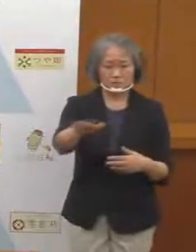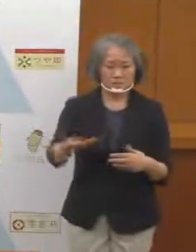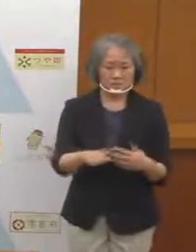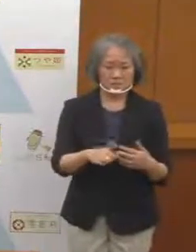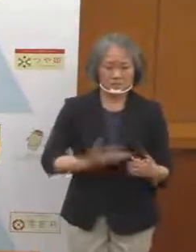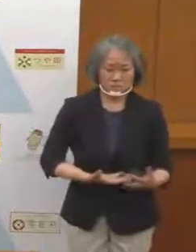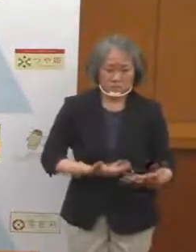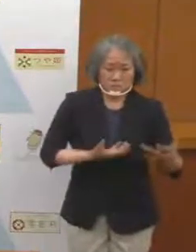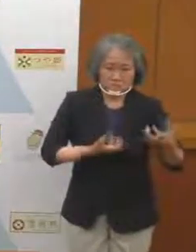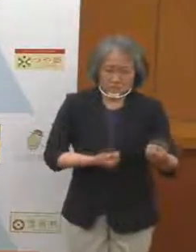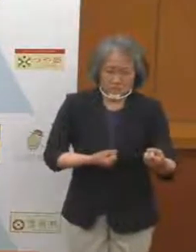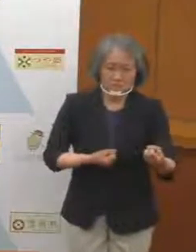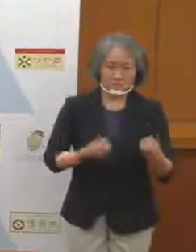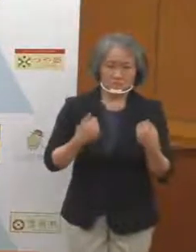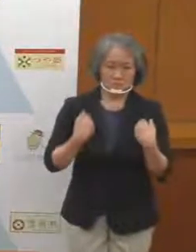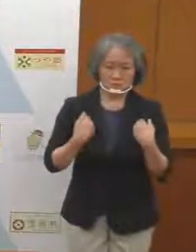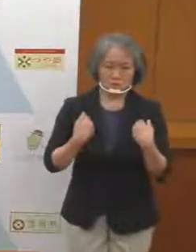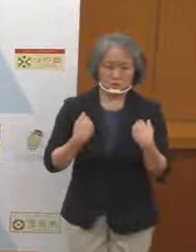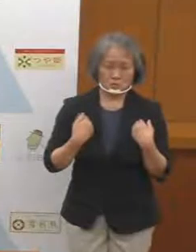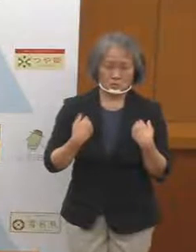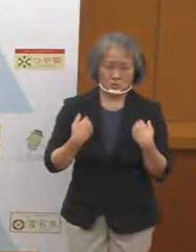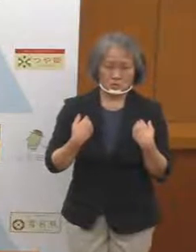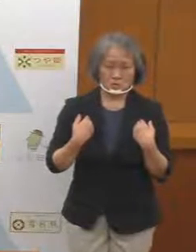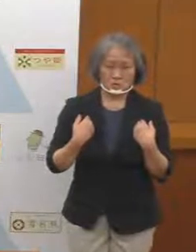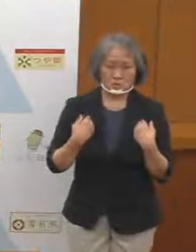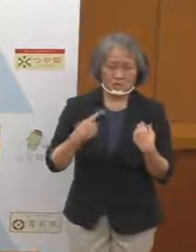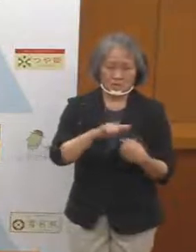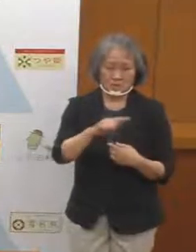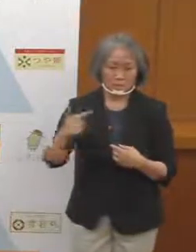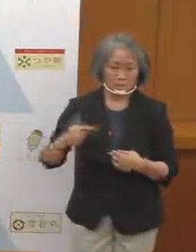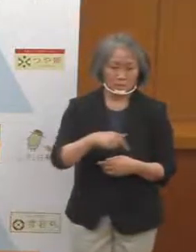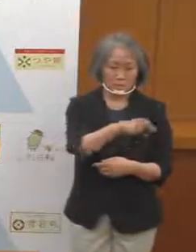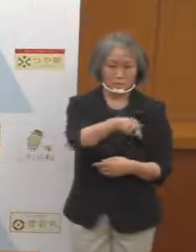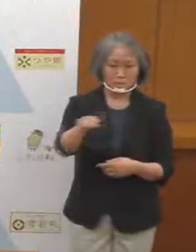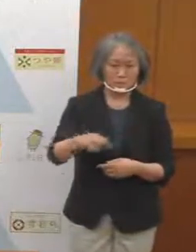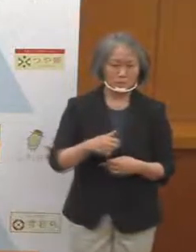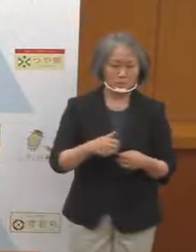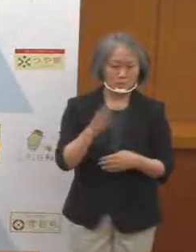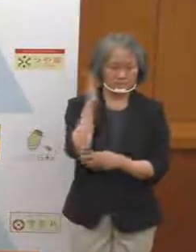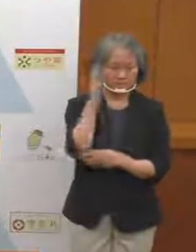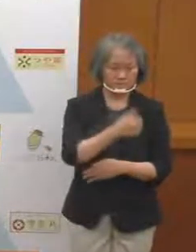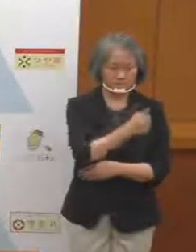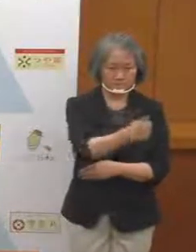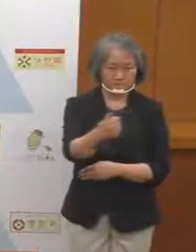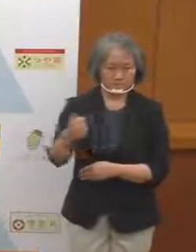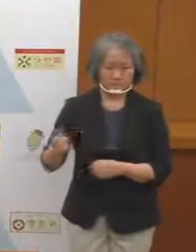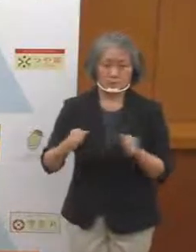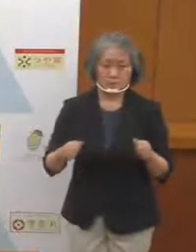こともあのなさるするというふうに思いますので